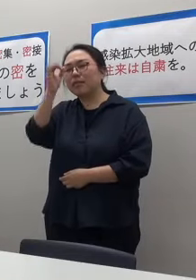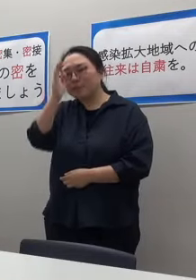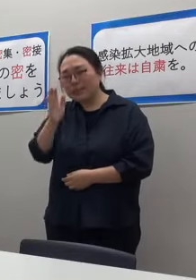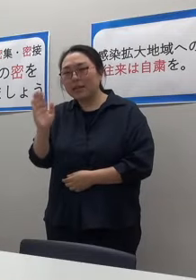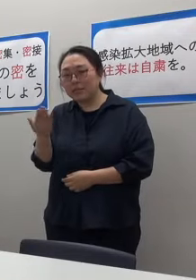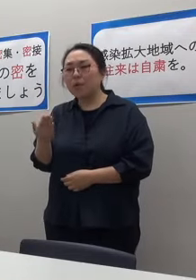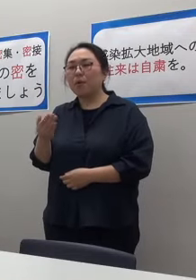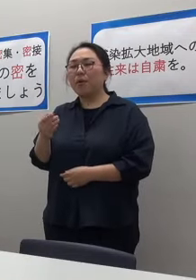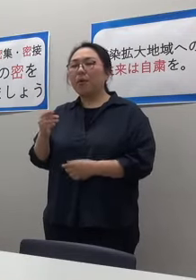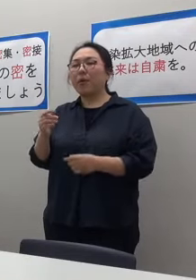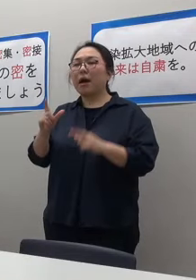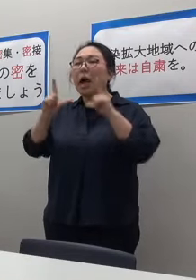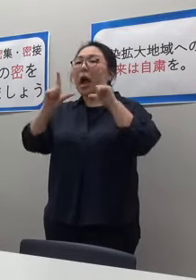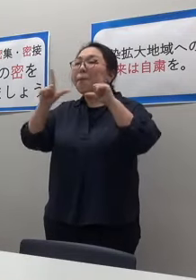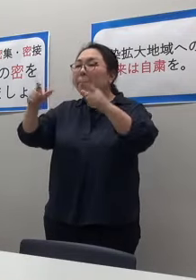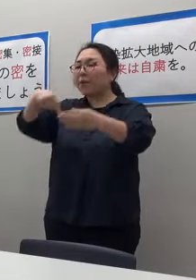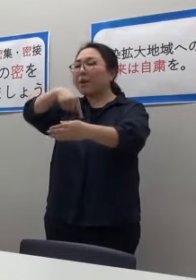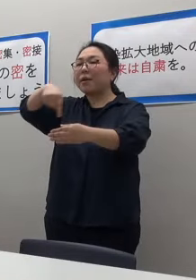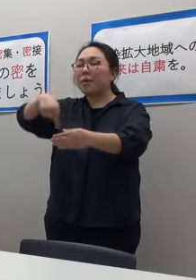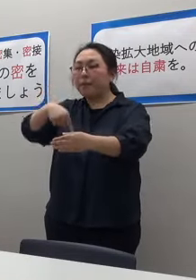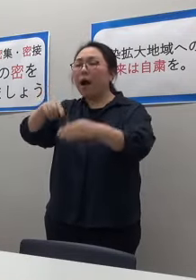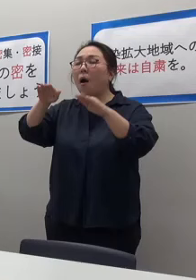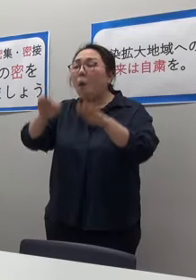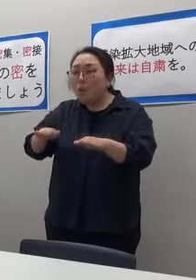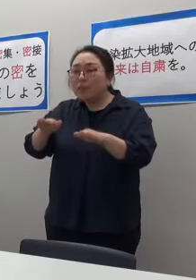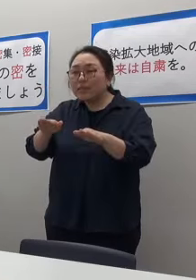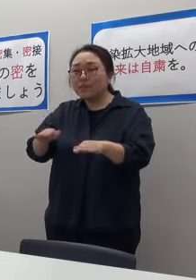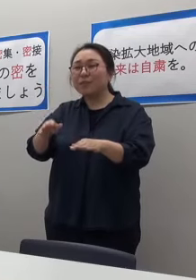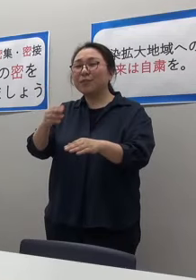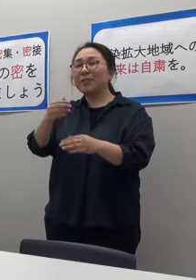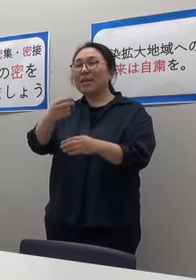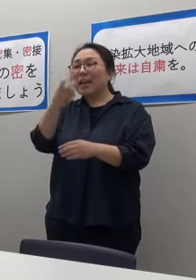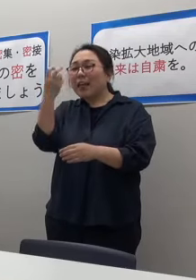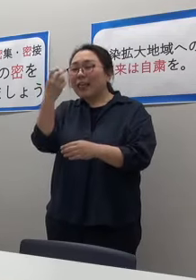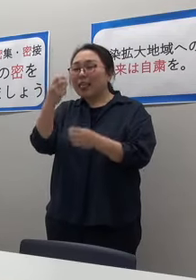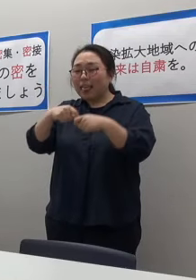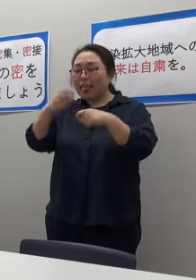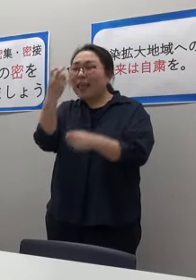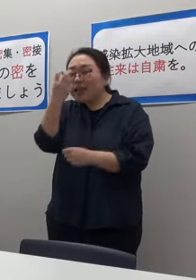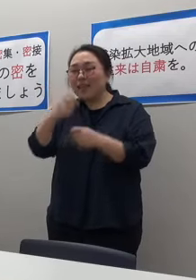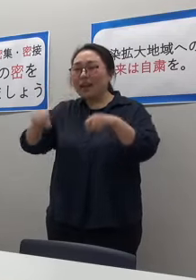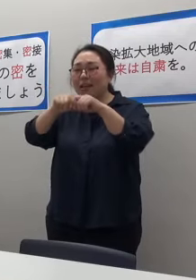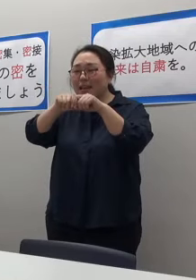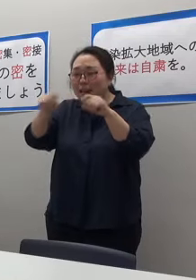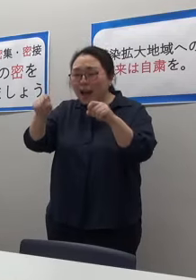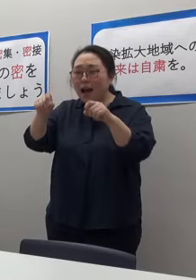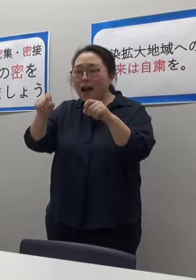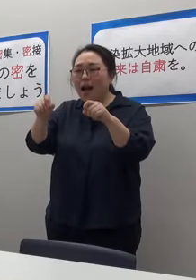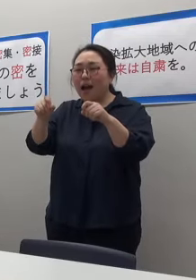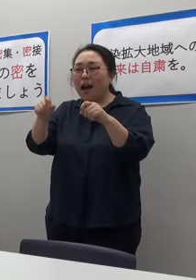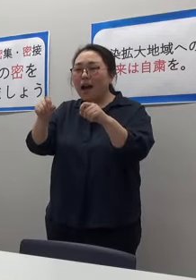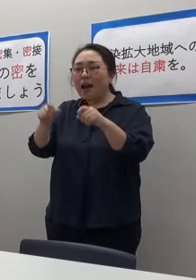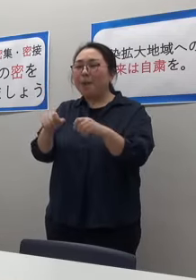ましては、本日検査結果が出て、時間があまりない中での速報ということになっており